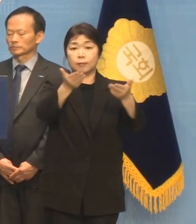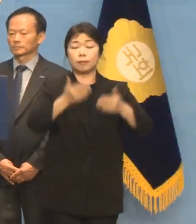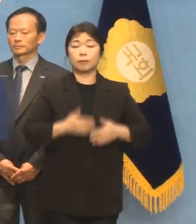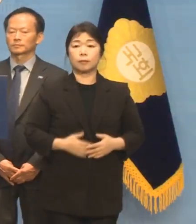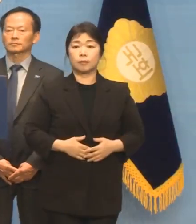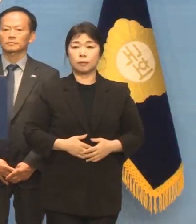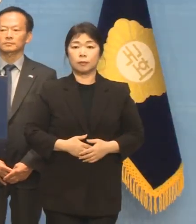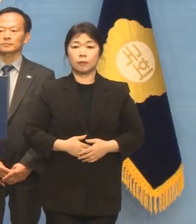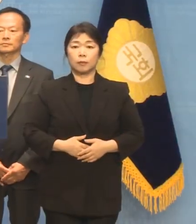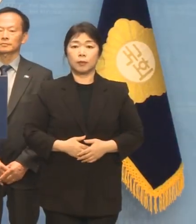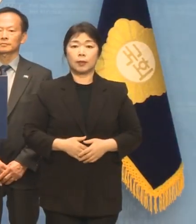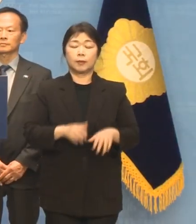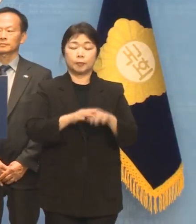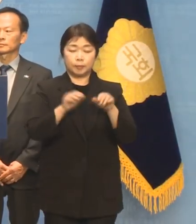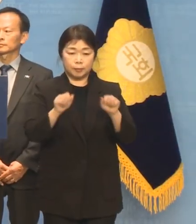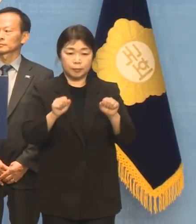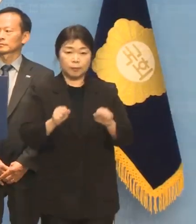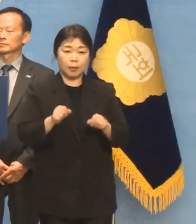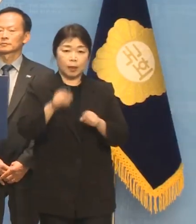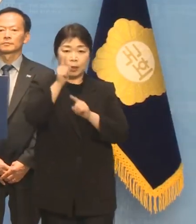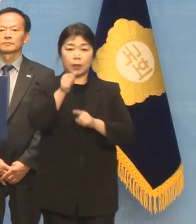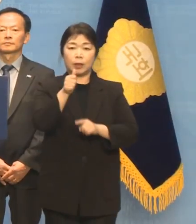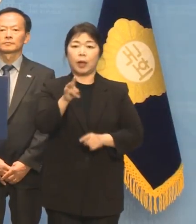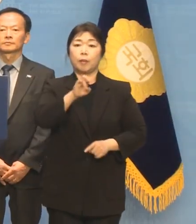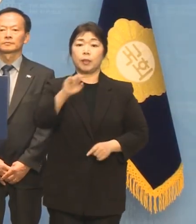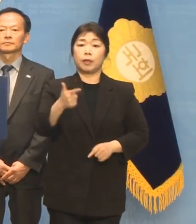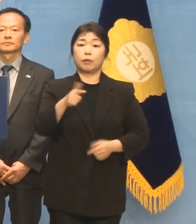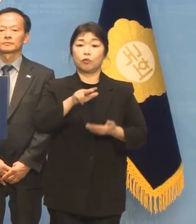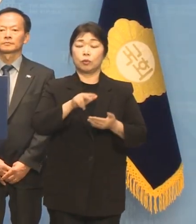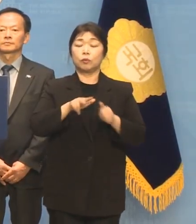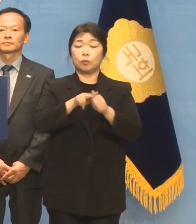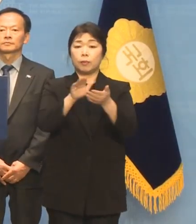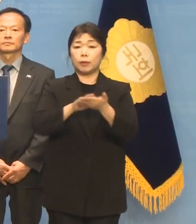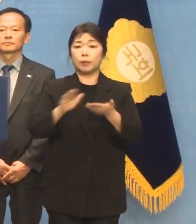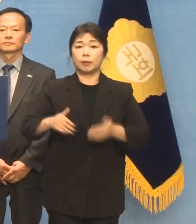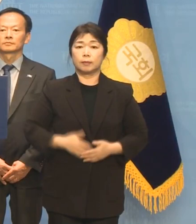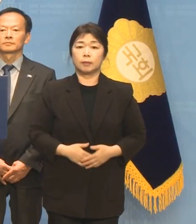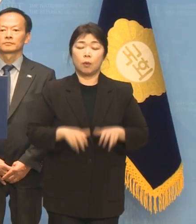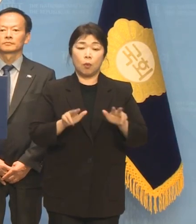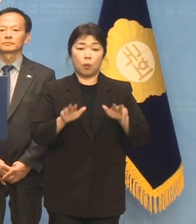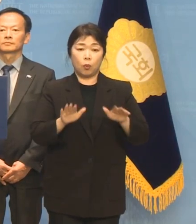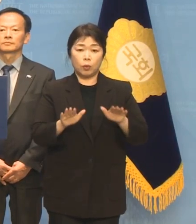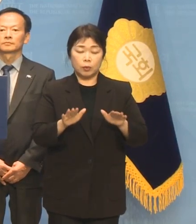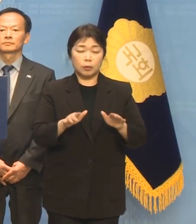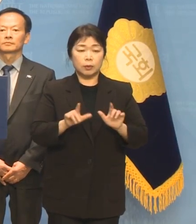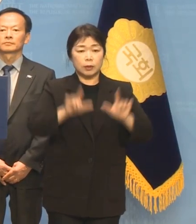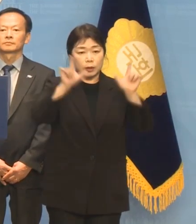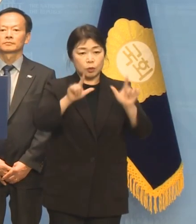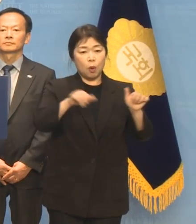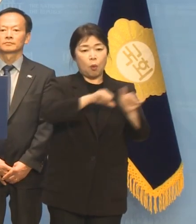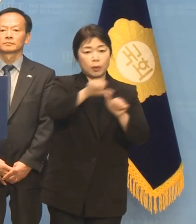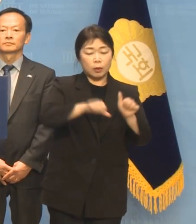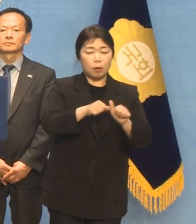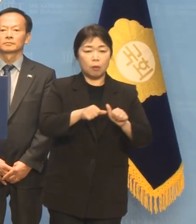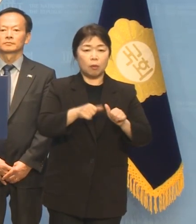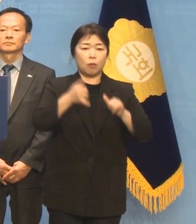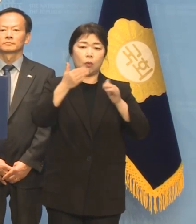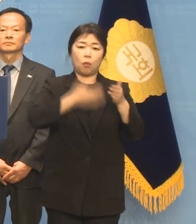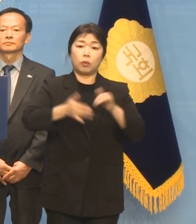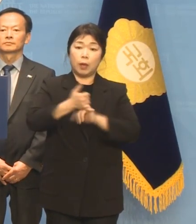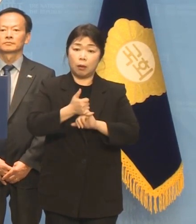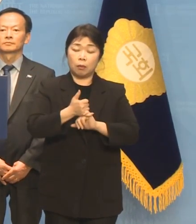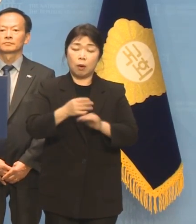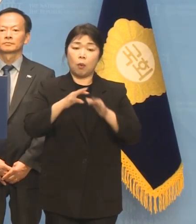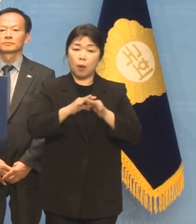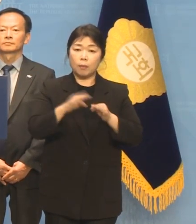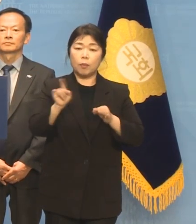주시겠습니다네 안녕하십니까이 이혜민 후보입니다 어 먼저 오늘 기후 환경 공약과 떨어질 수 없는 부분이